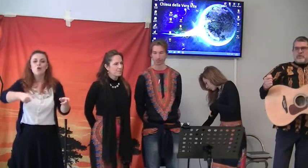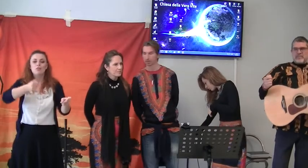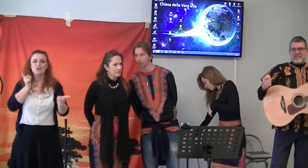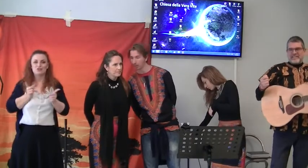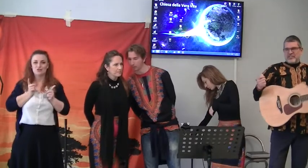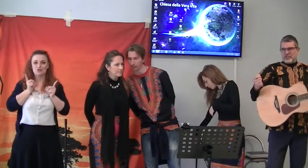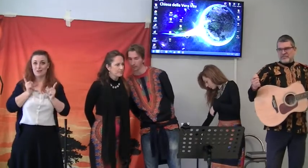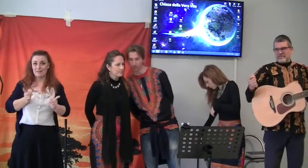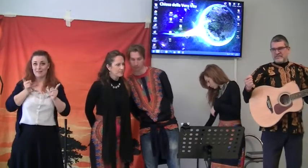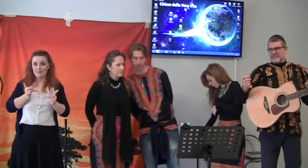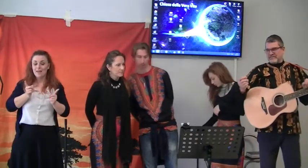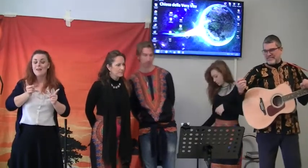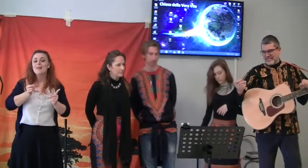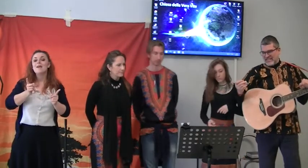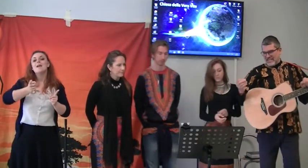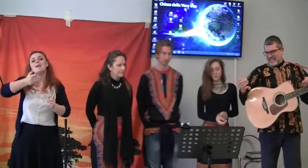Come lodare Dio.